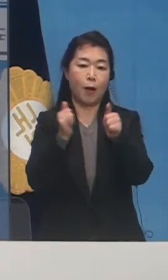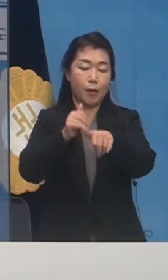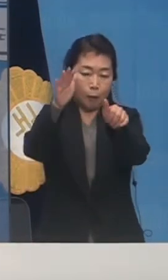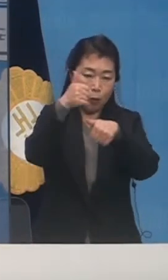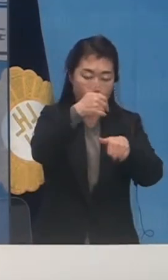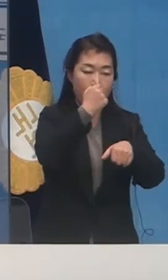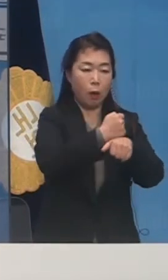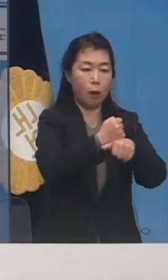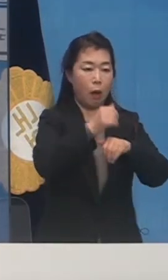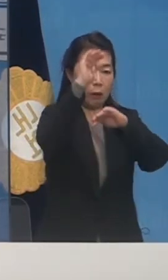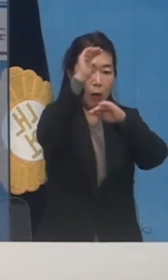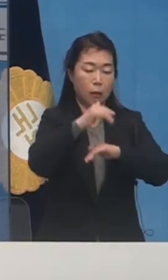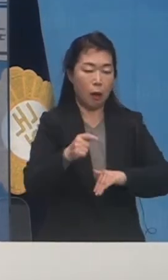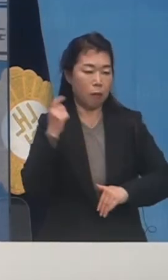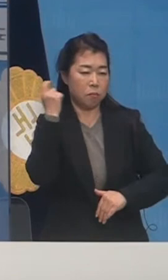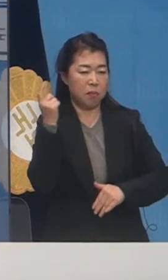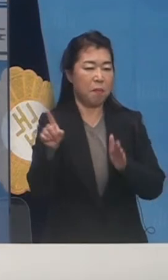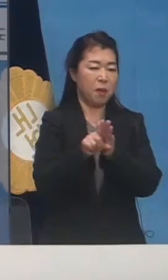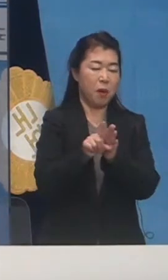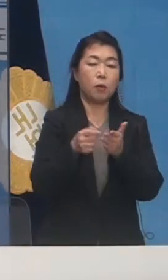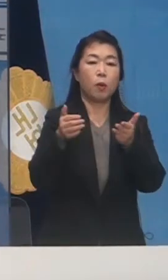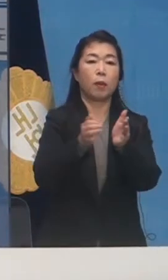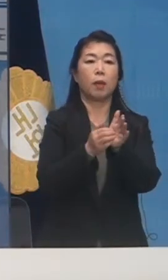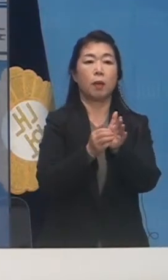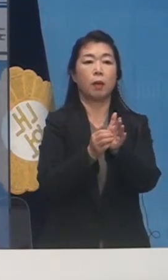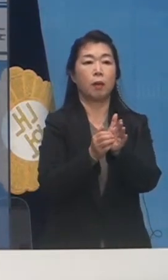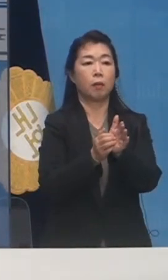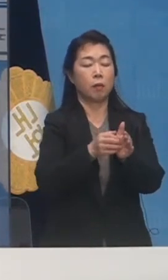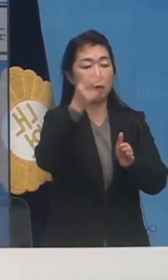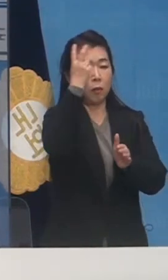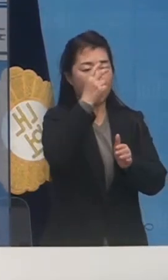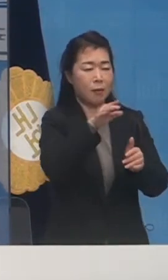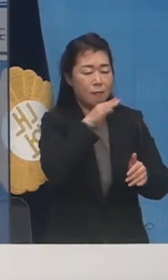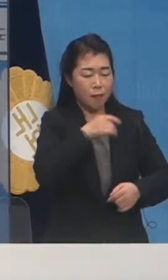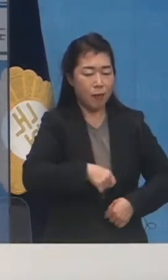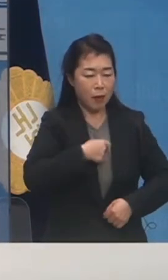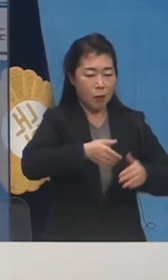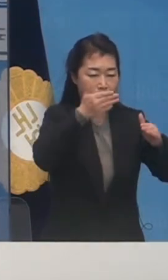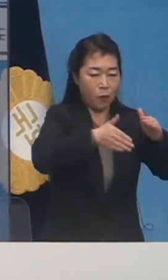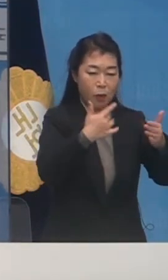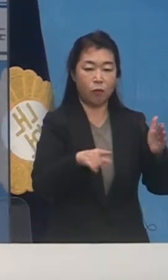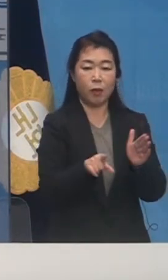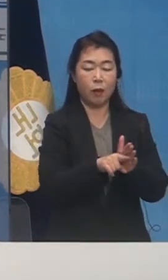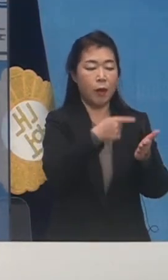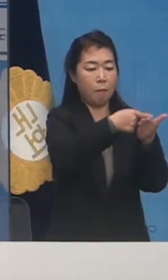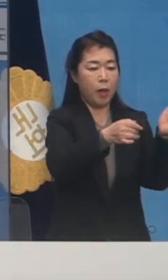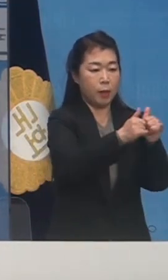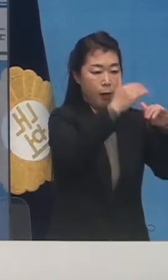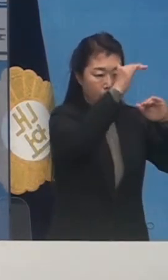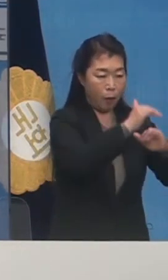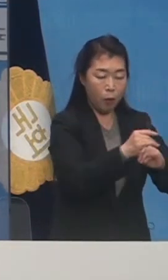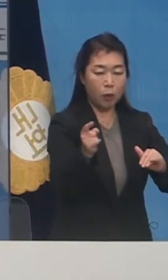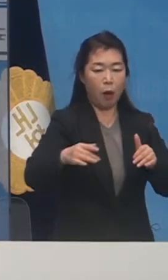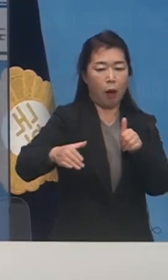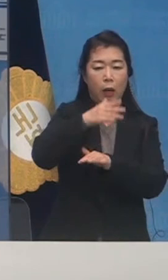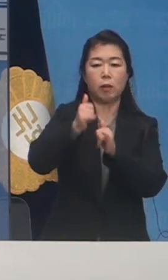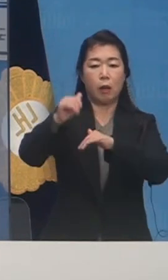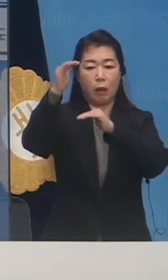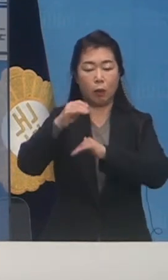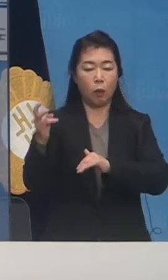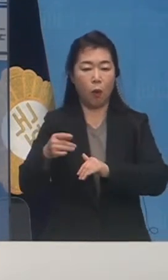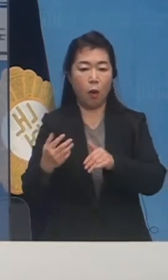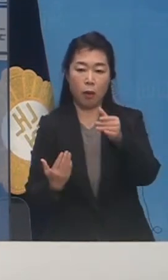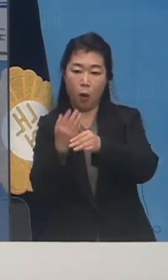전적으로 수용했다. 최소한 조사가 객관 타당하기 위해서는 피해자의 진술과 가해자